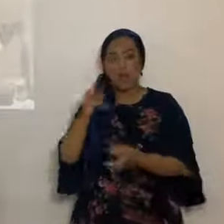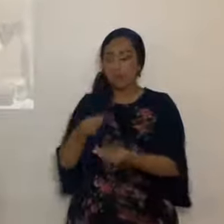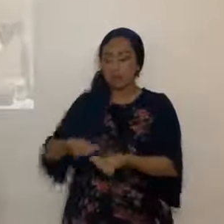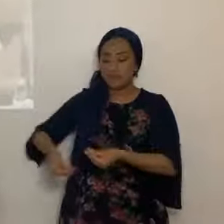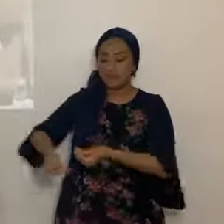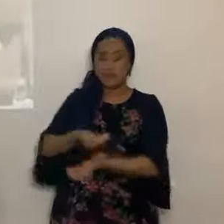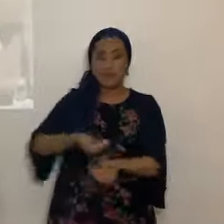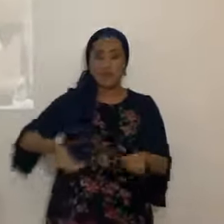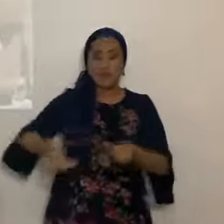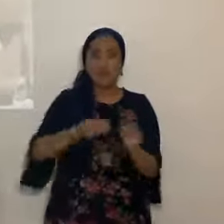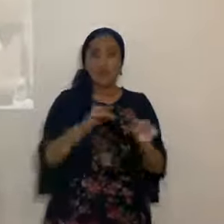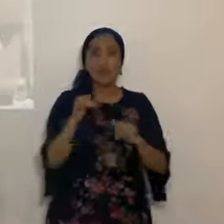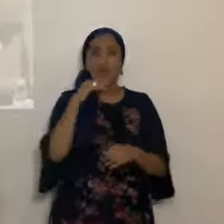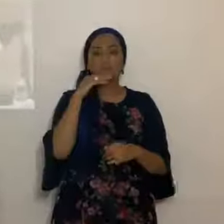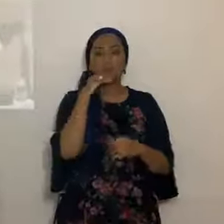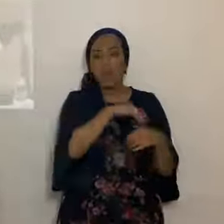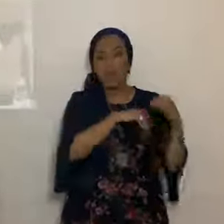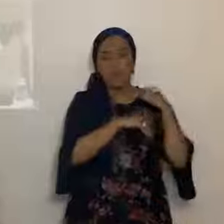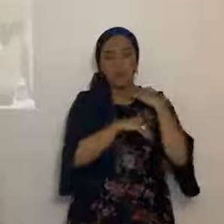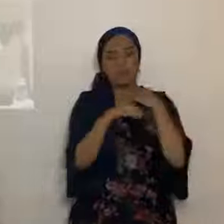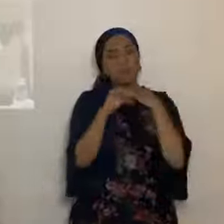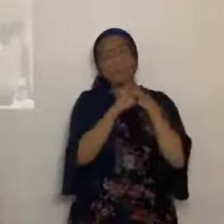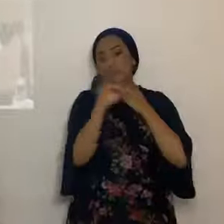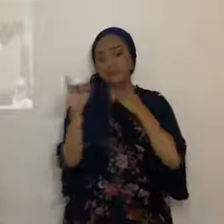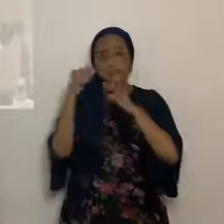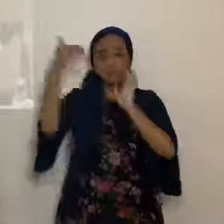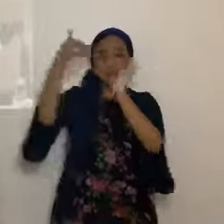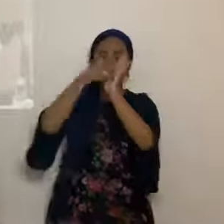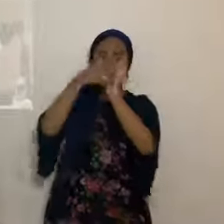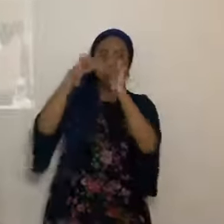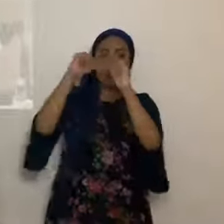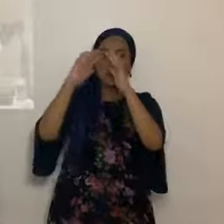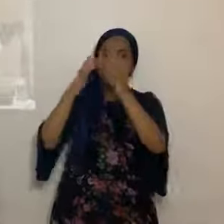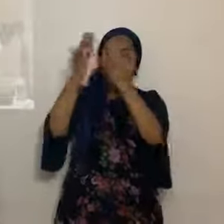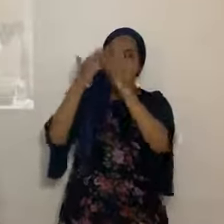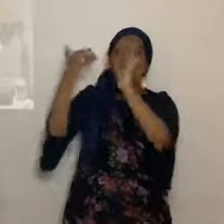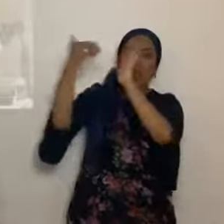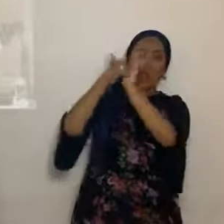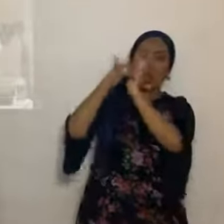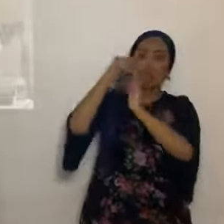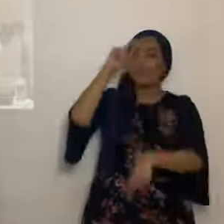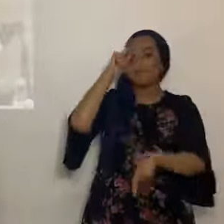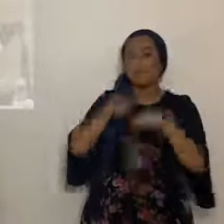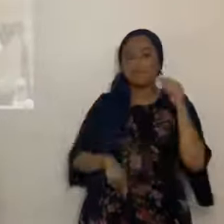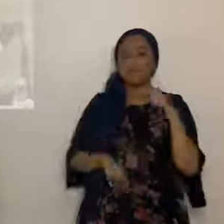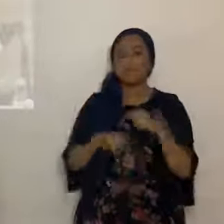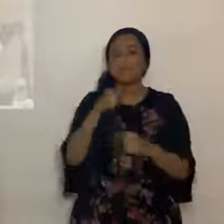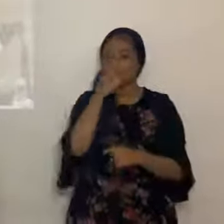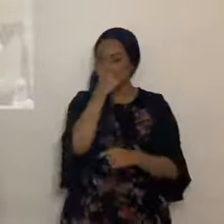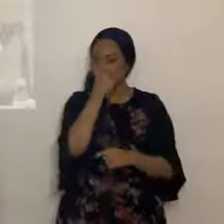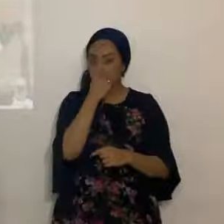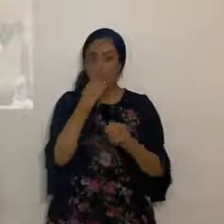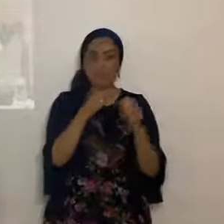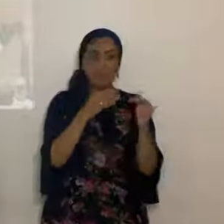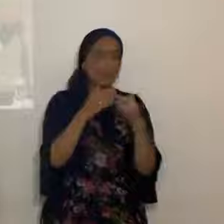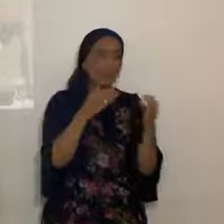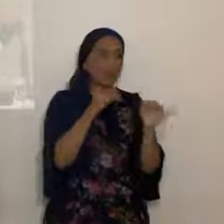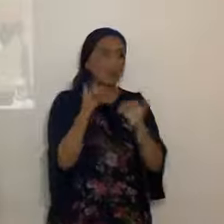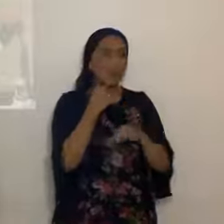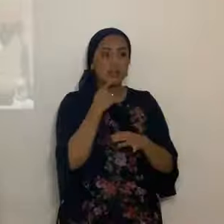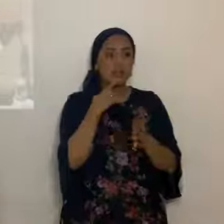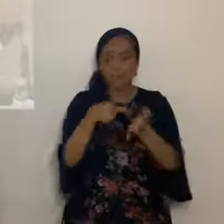fraude es ser un mentiroso. También eso obstruye la sanidad. Es pagar, por así